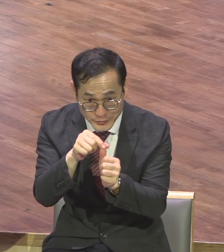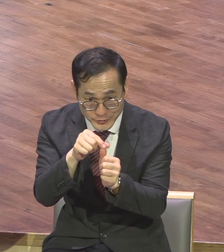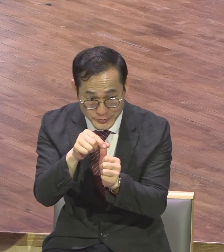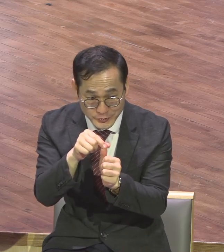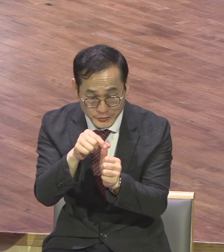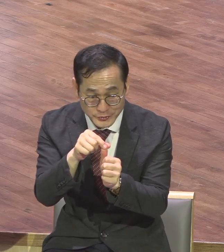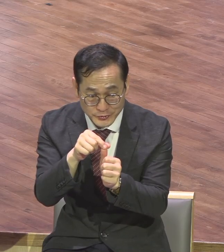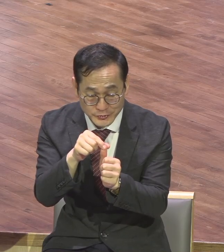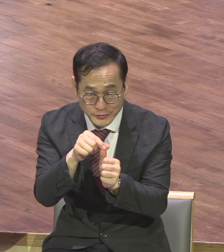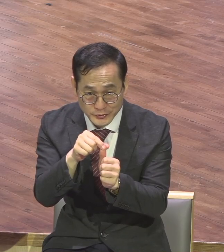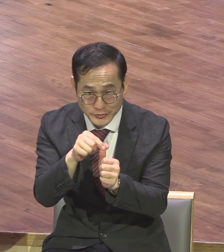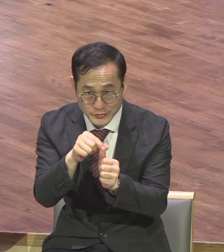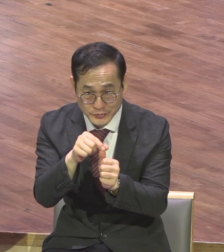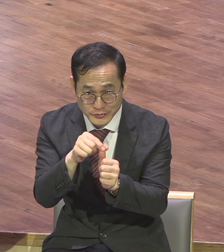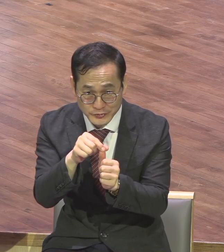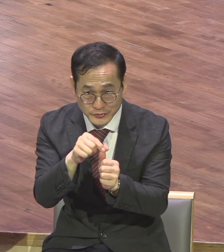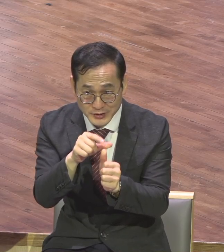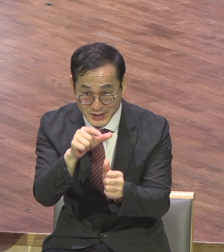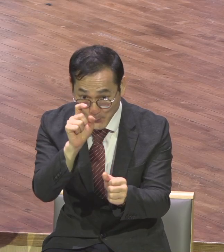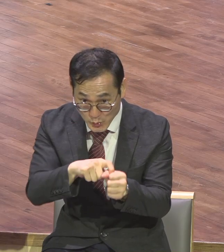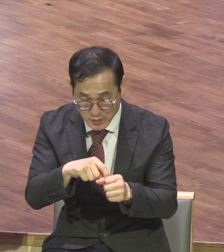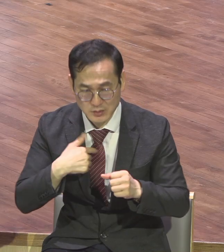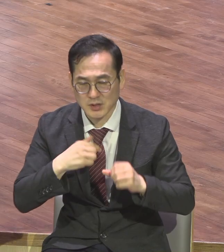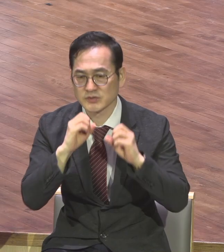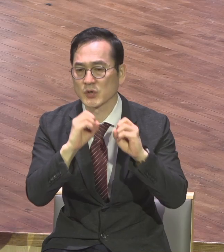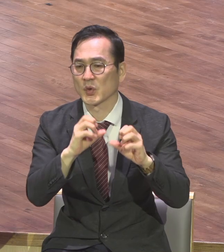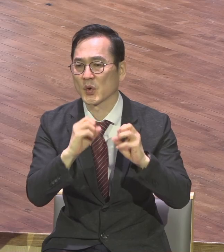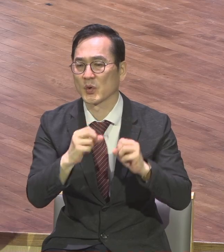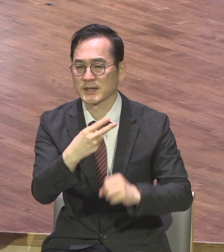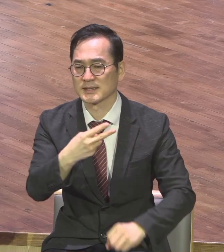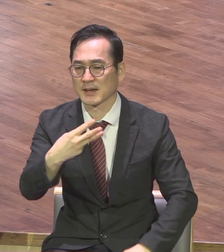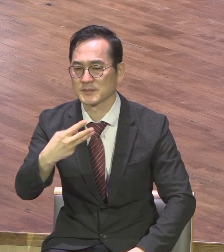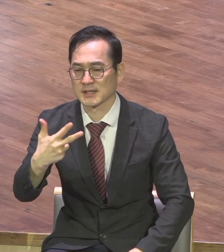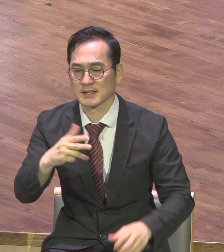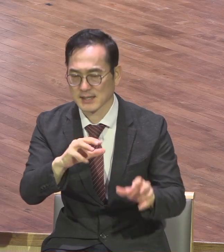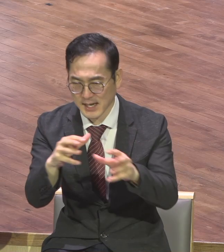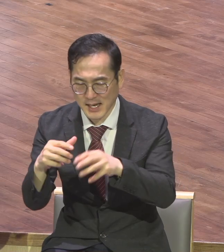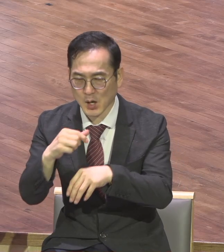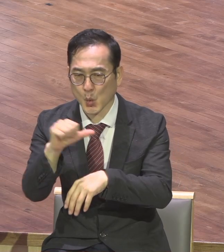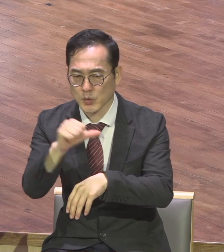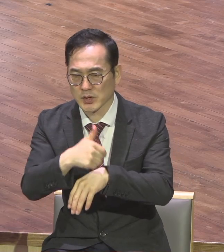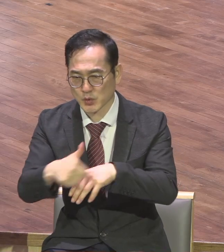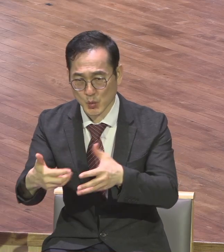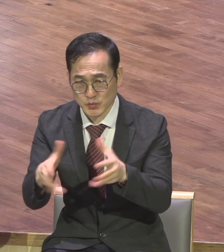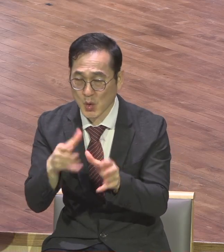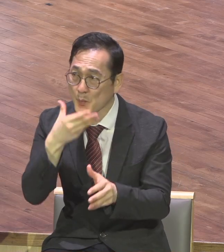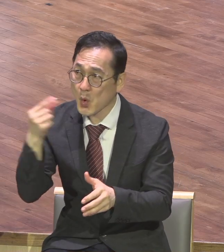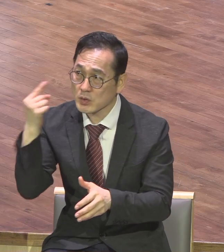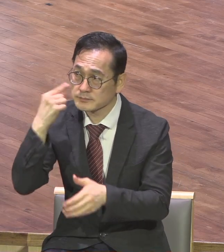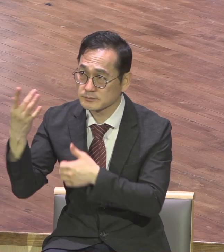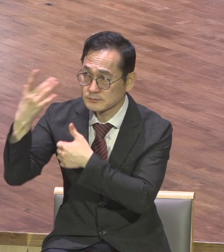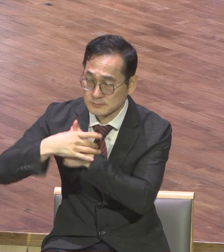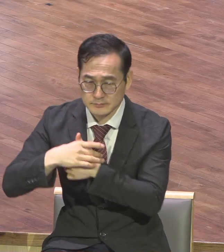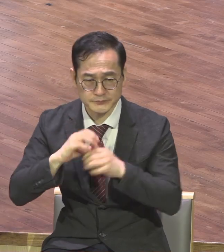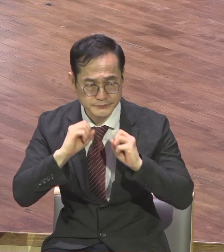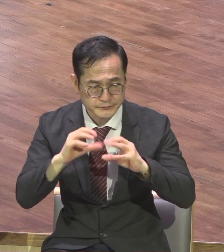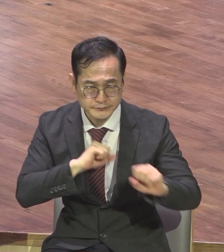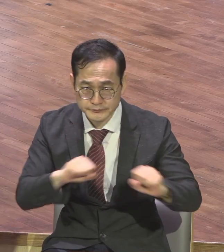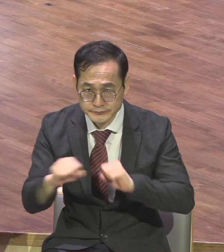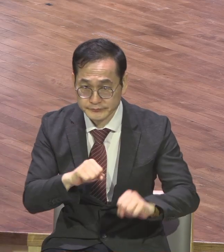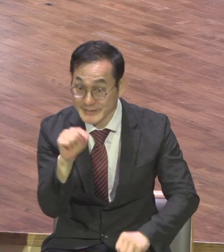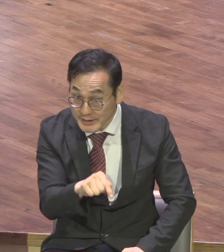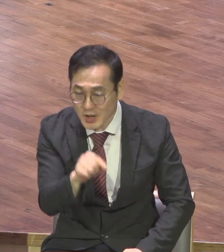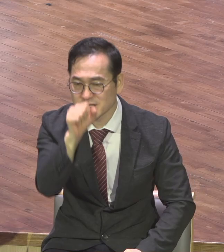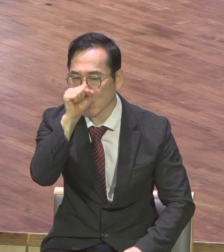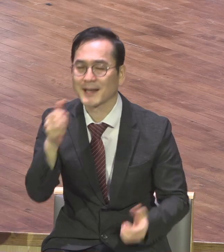살리는 전도와 선교를 말합니다. 237 나라, 5천 종족 복음화의 미션을 실현하는 것이 선한